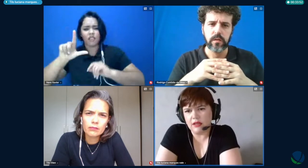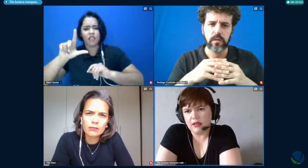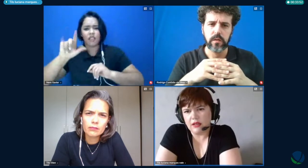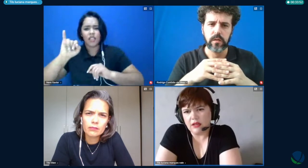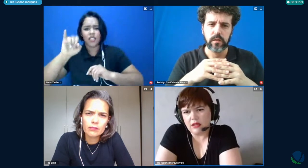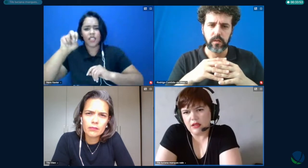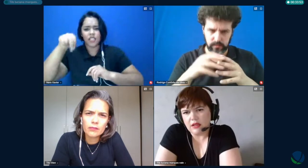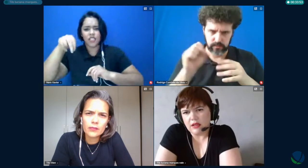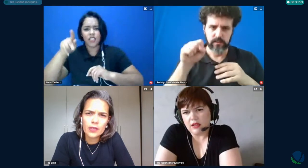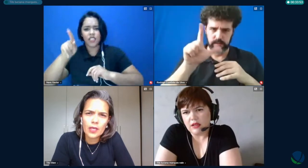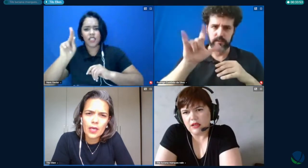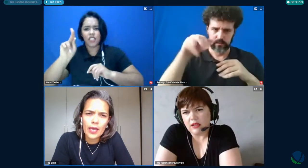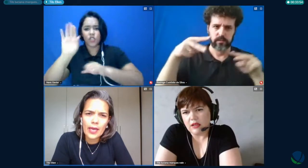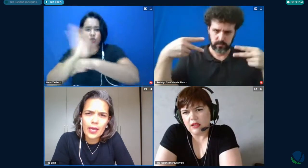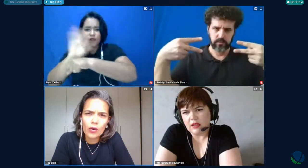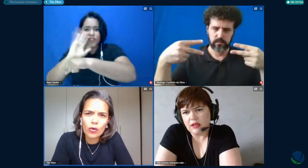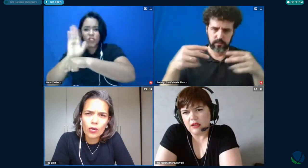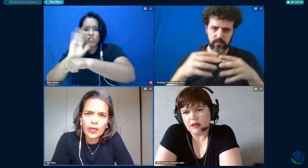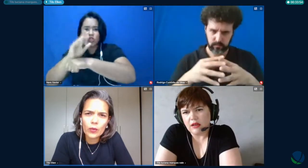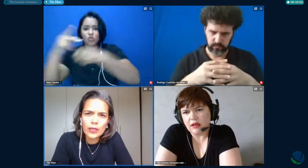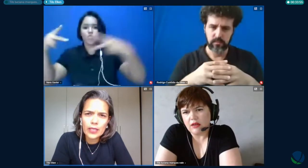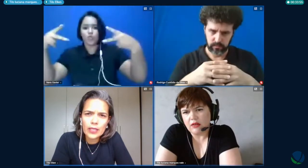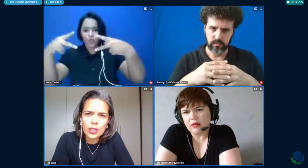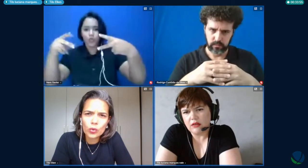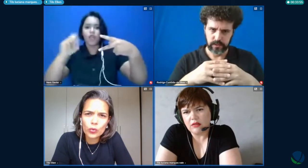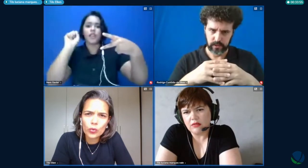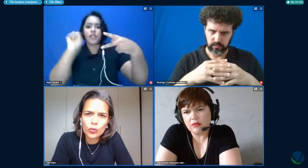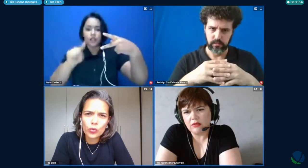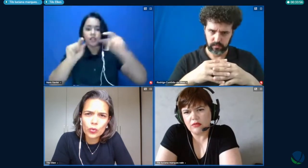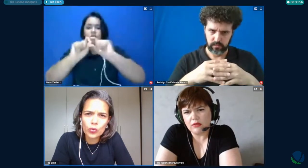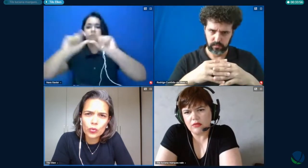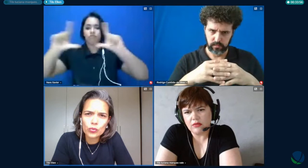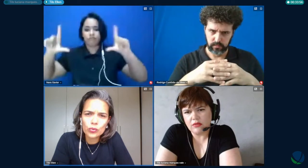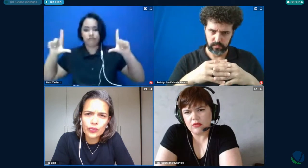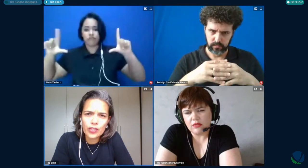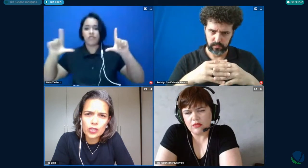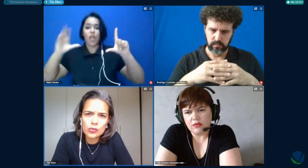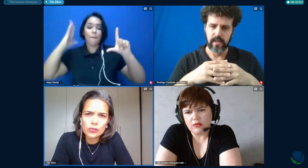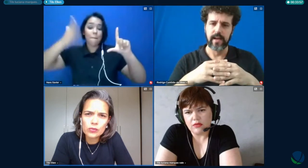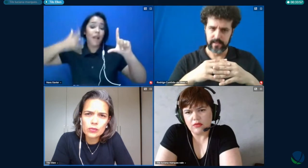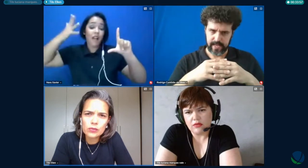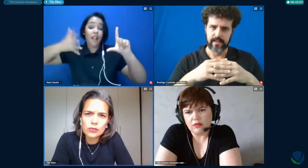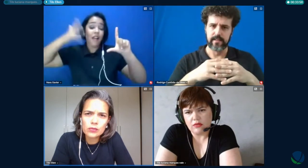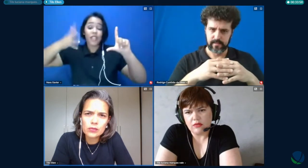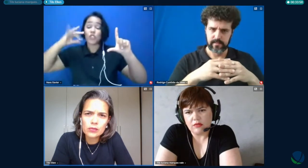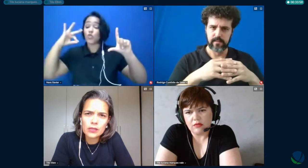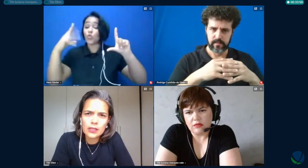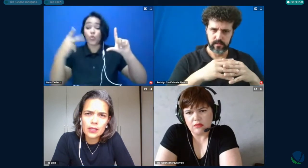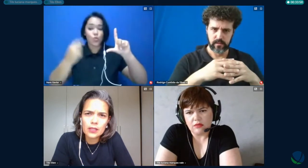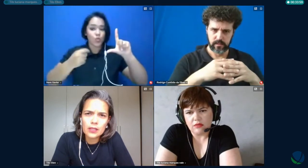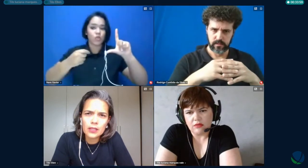coloque. É, eu coloquei um link do vídeo,